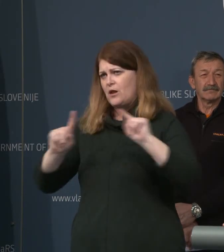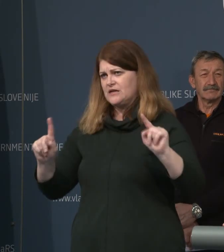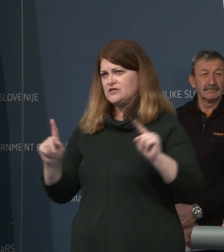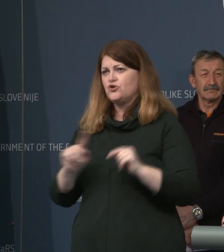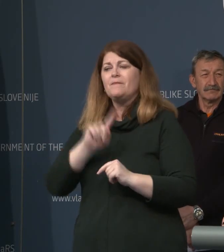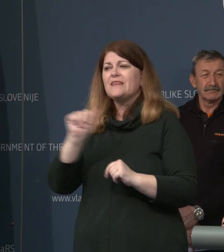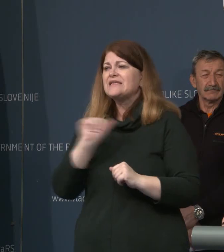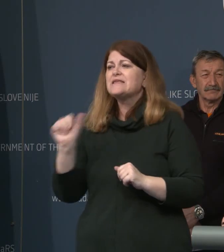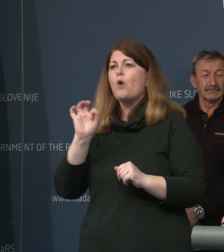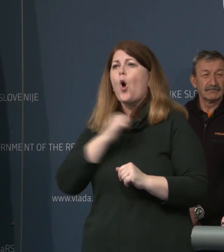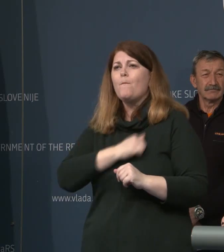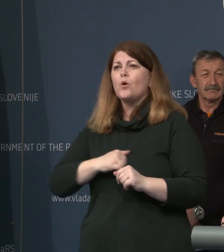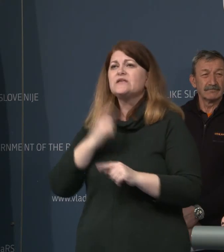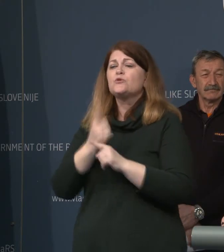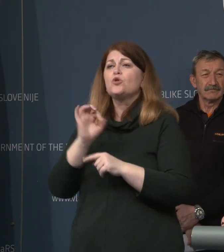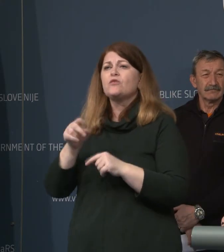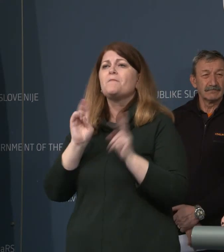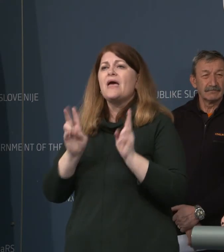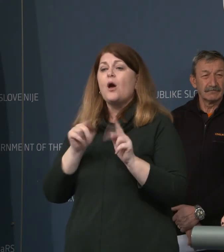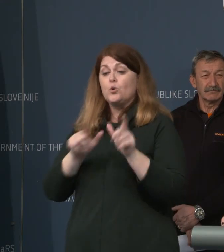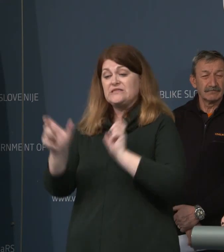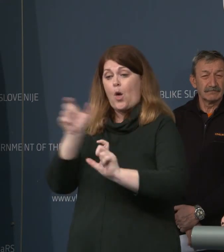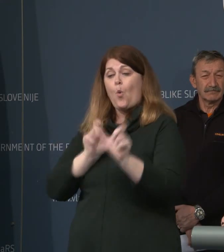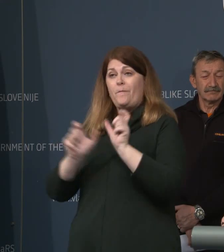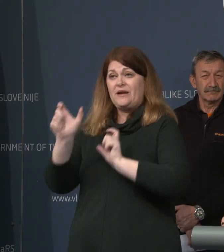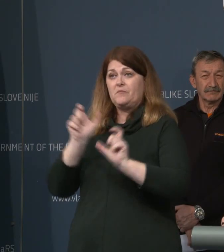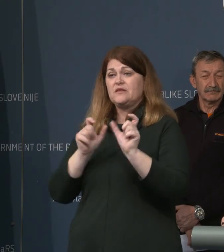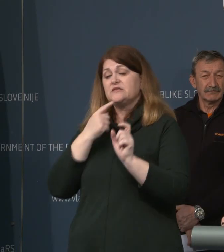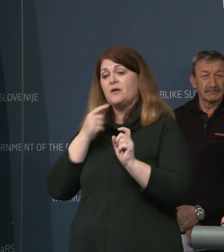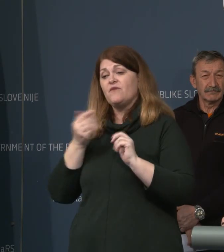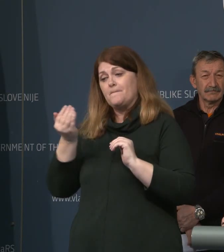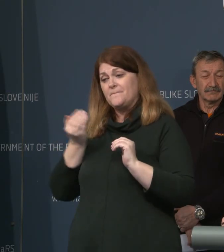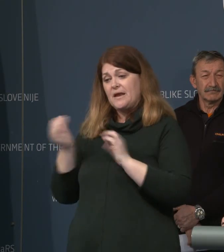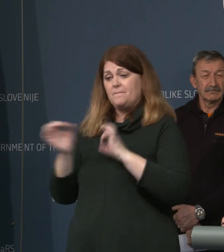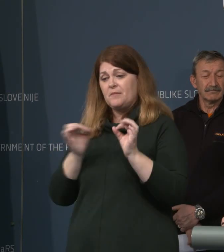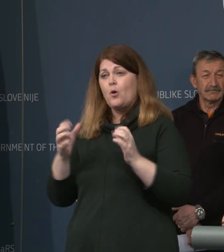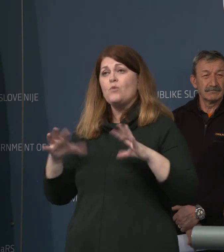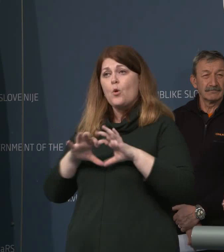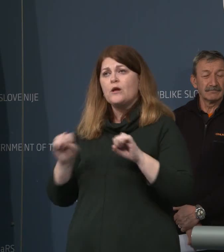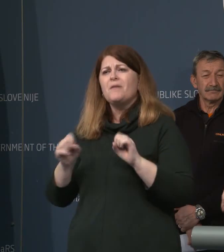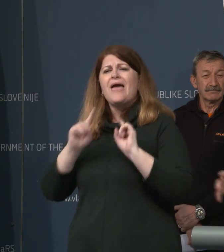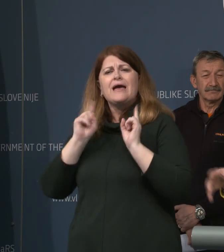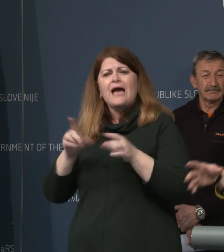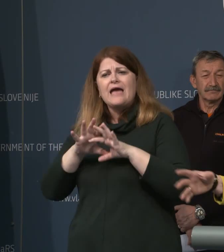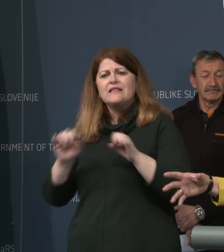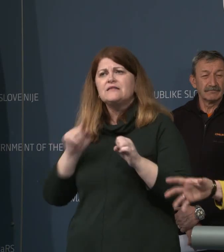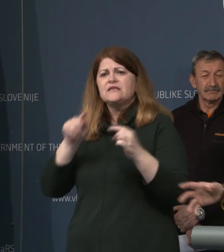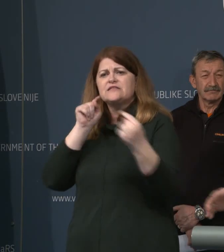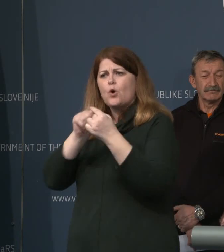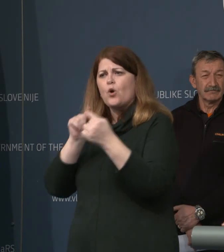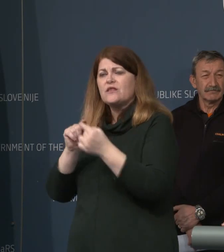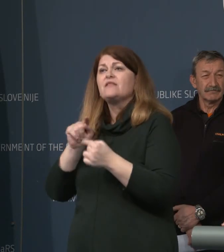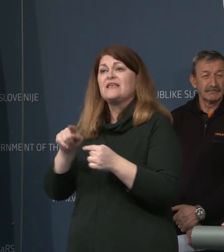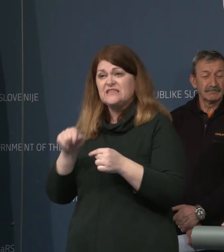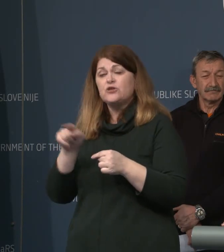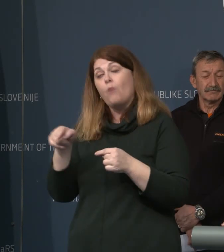rečeno o bolezni, tudi o tem, kako se ubraniti, se pravi preventivni ukrepi, o tem, kaj narediti s kontakti, ki so